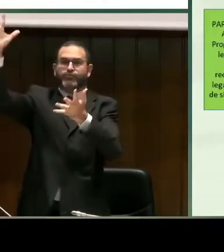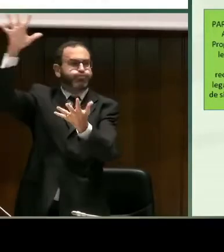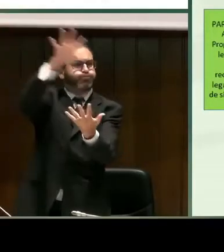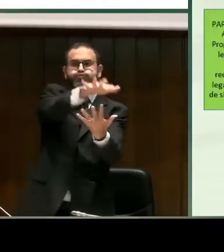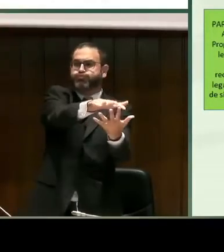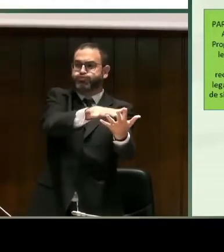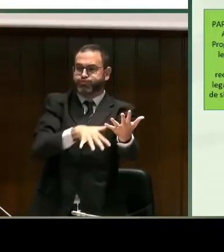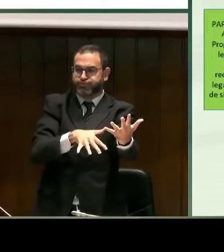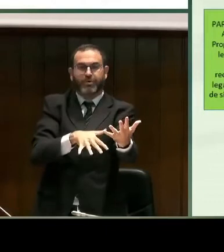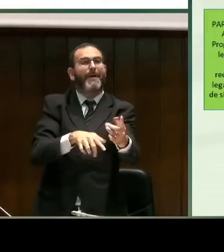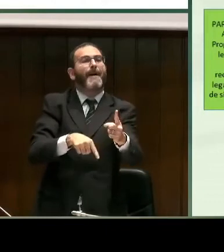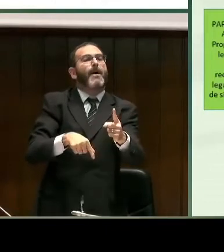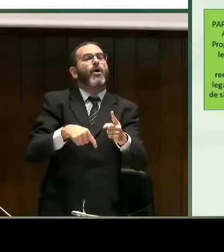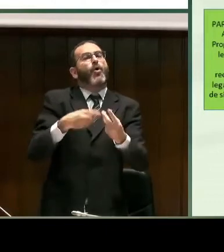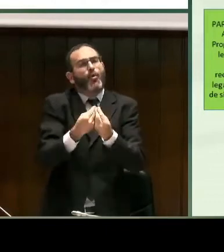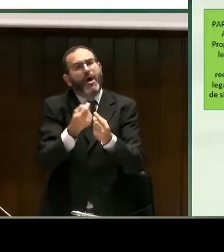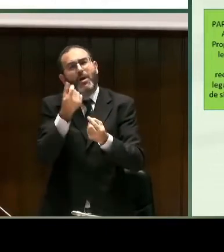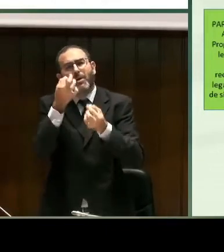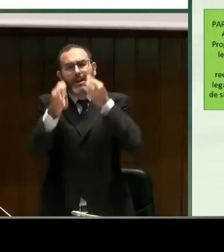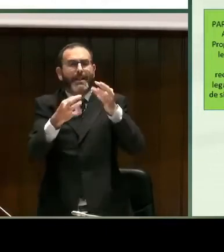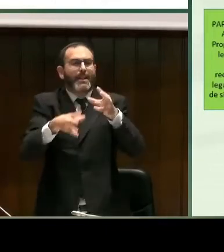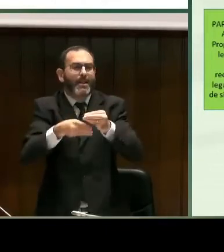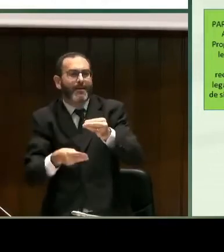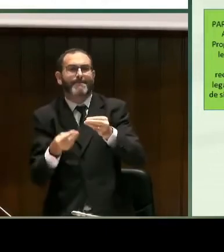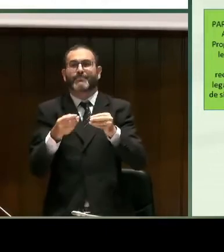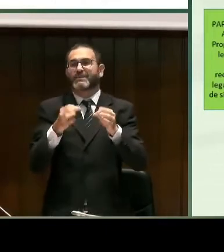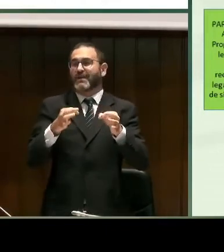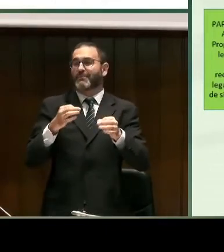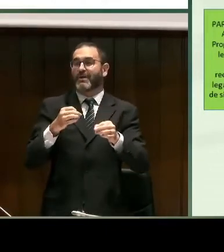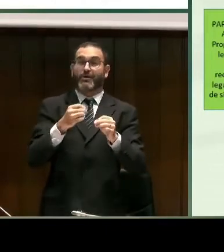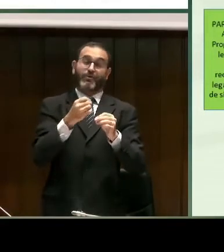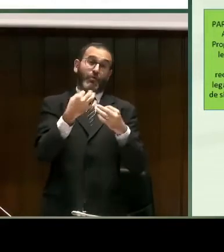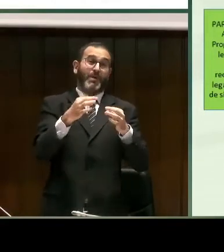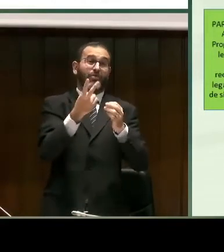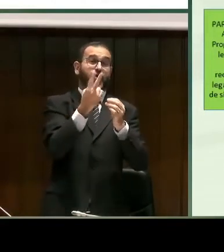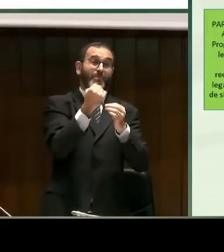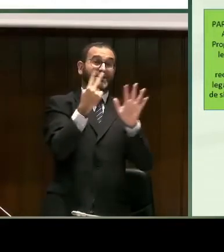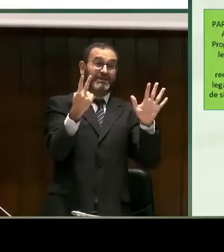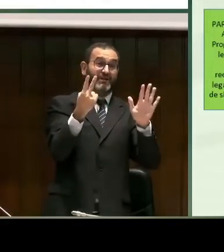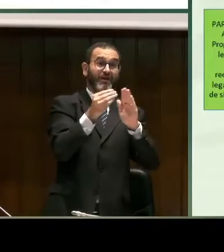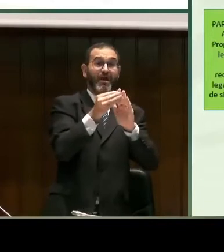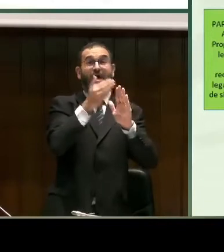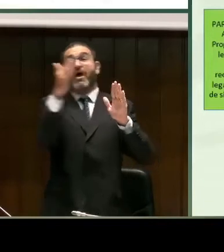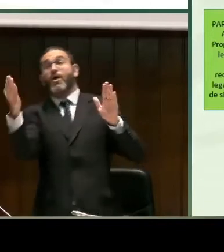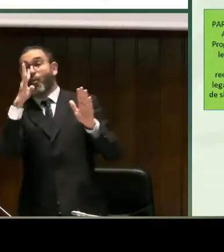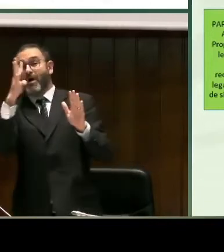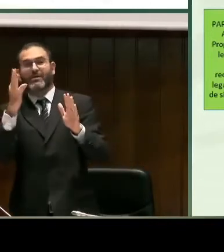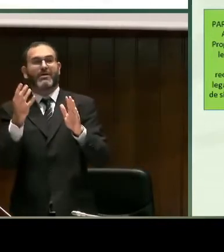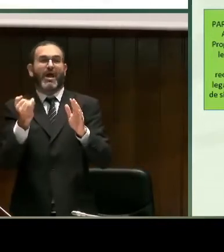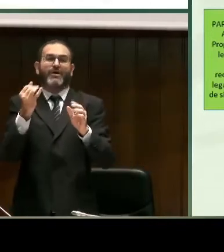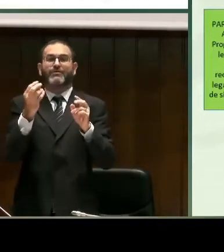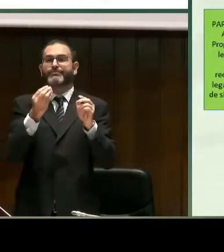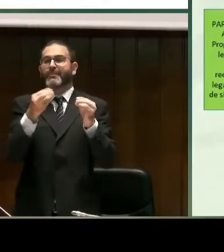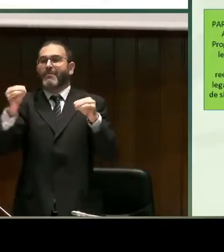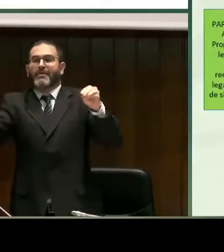que además reflejaba el mismo espíritu de la ley nacional, con algún matiz, alguna adhesión, porque estamos hablando del